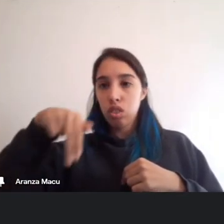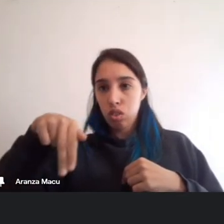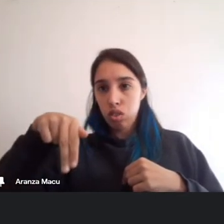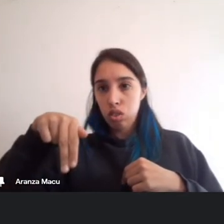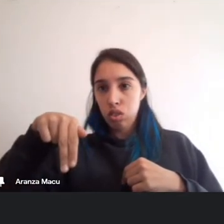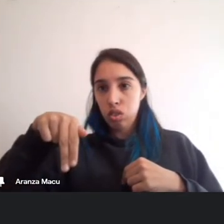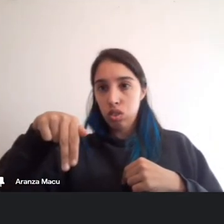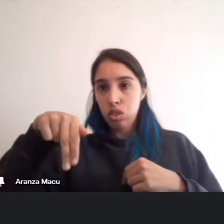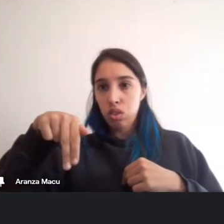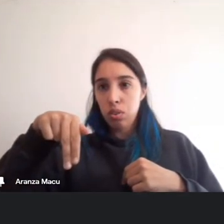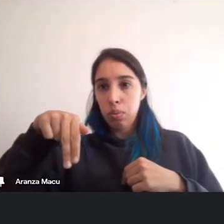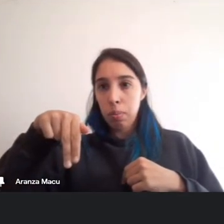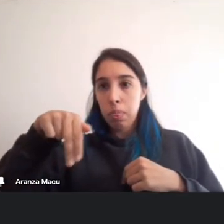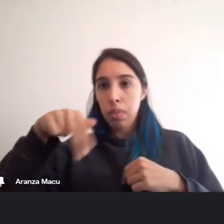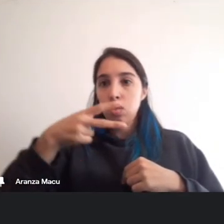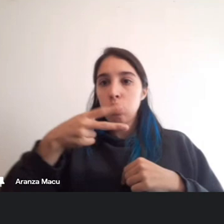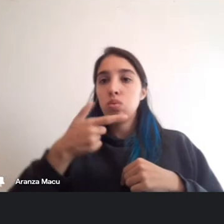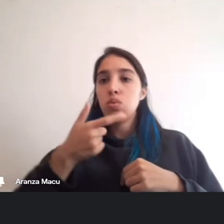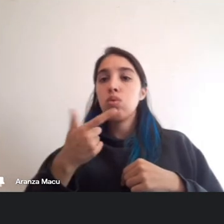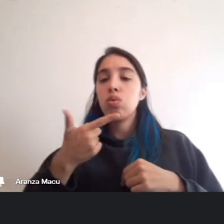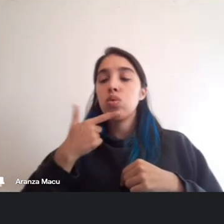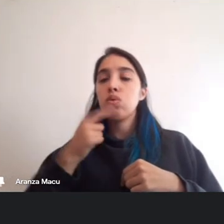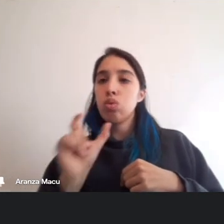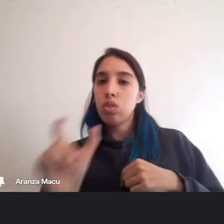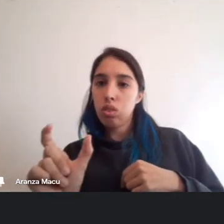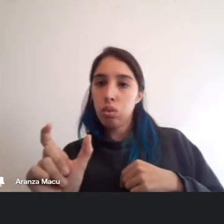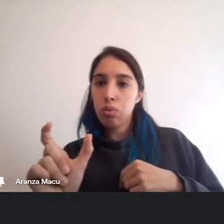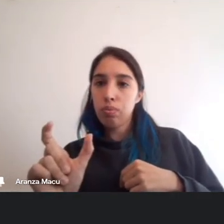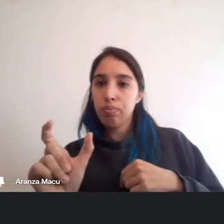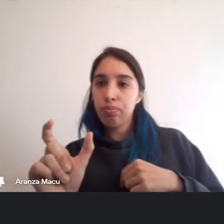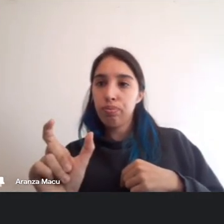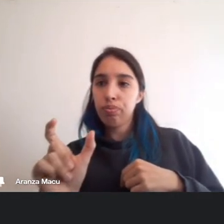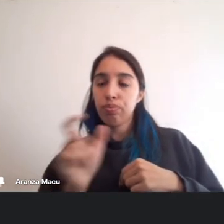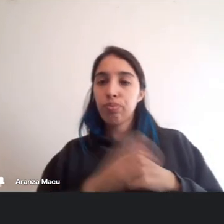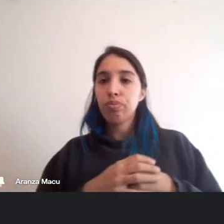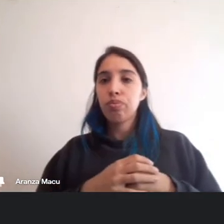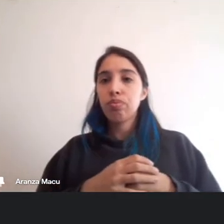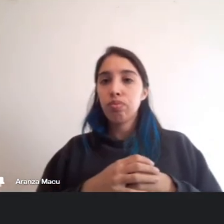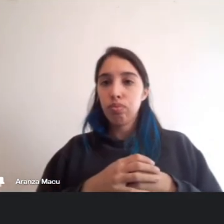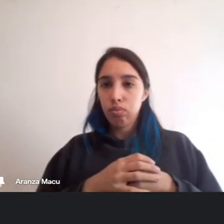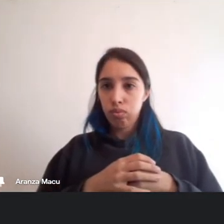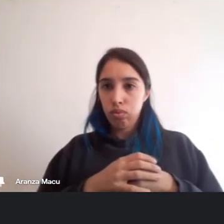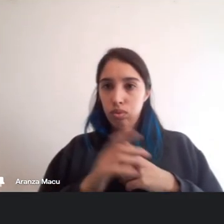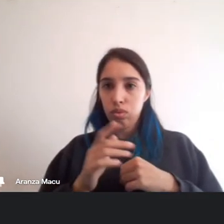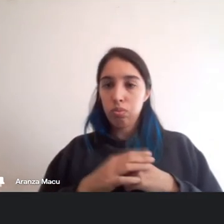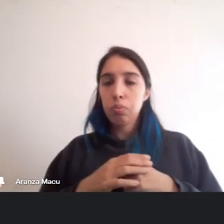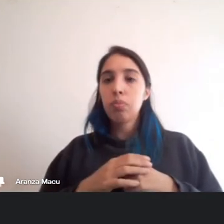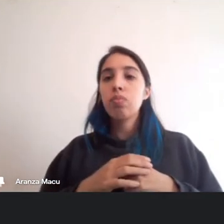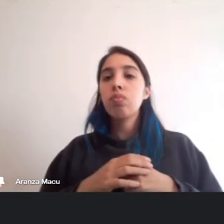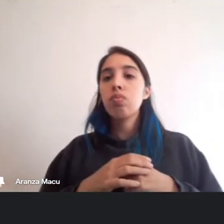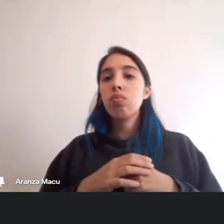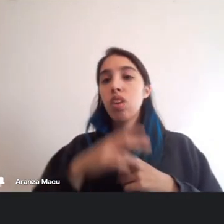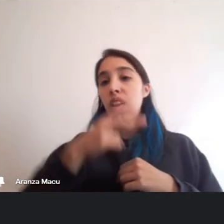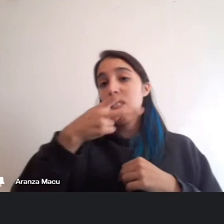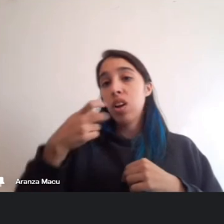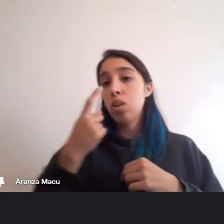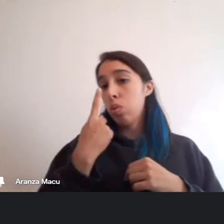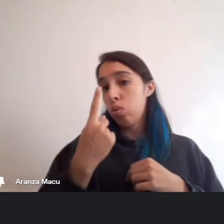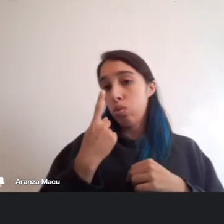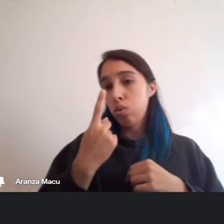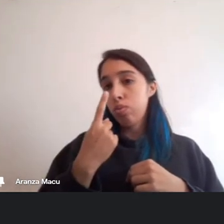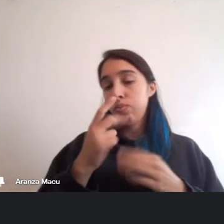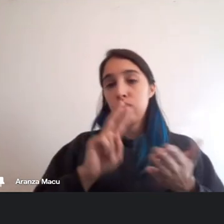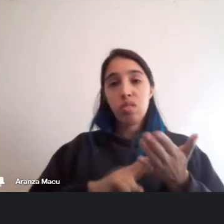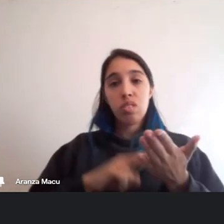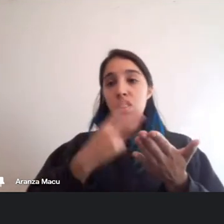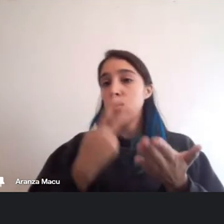perfecto. Entonces, el único verbo es requires, ¿sí? ¿Cuál puede ser su traducción? Hoy la dijiste